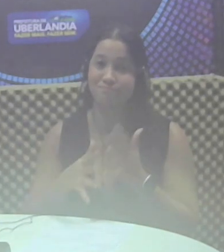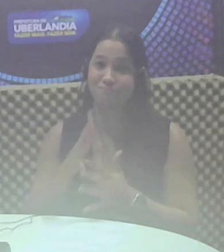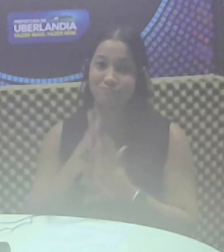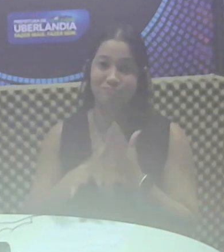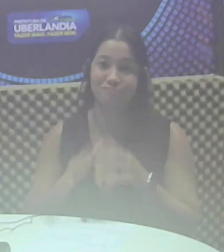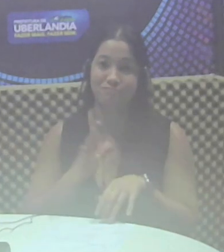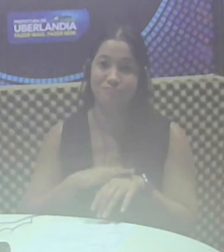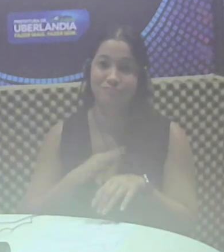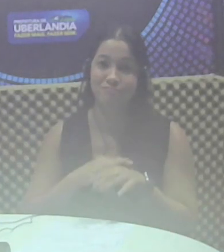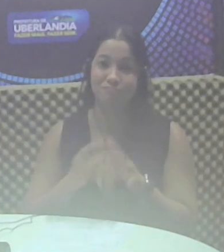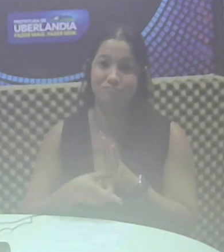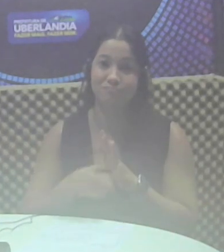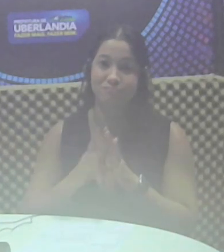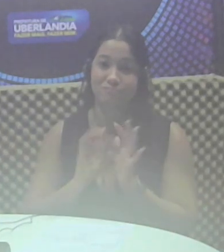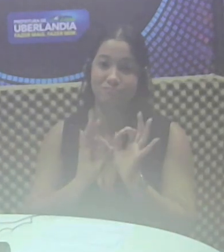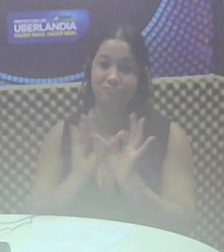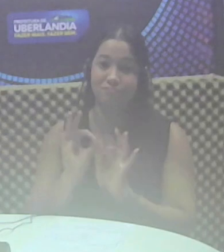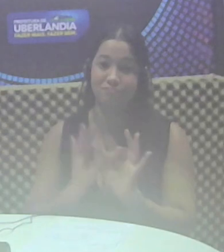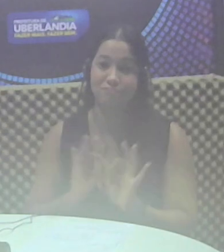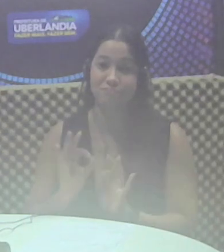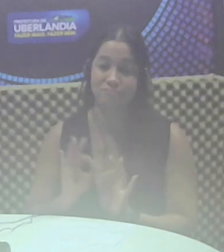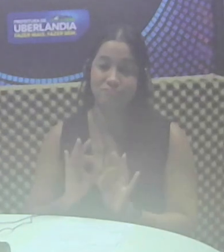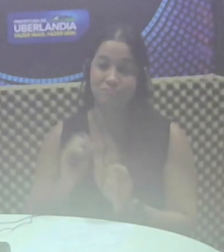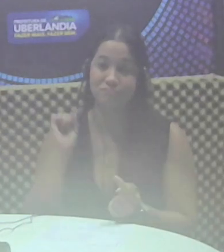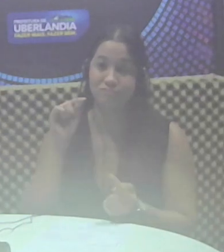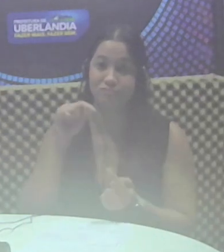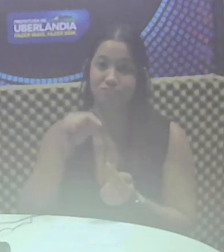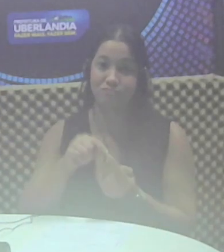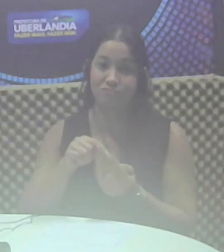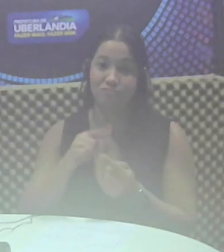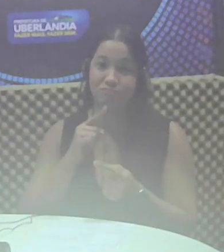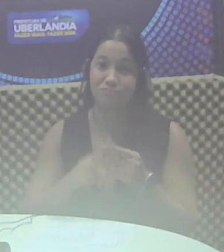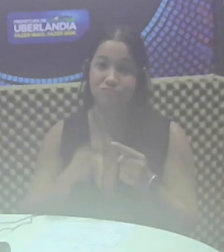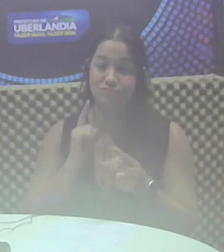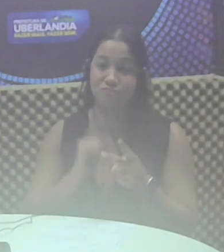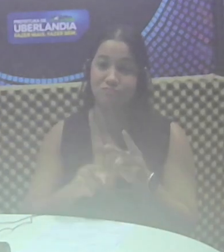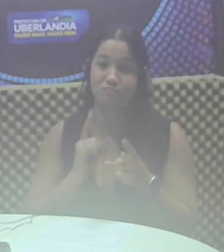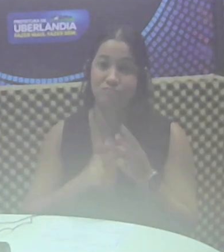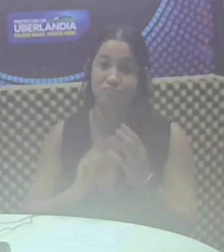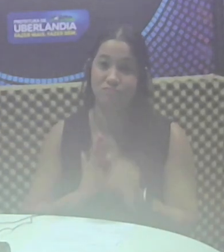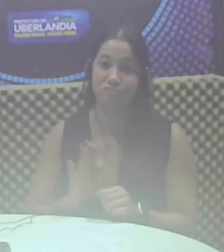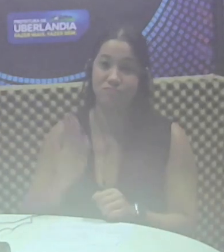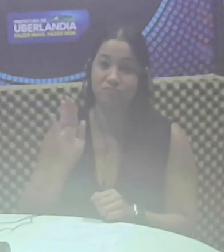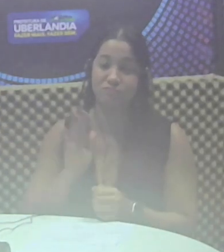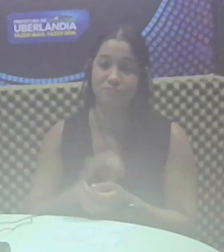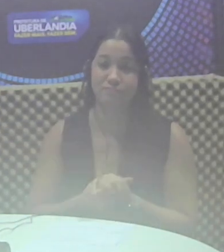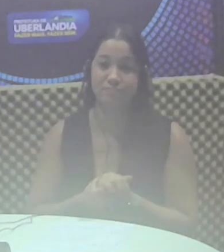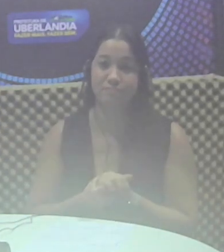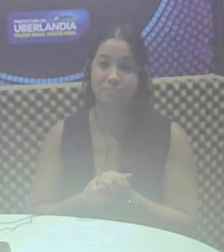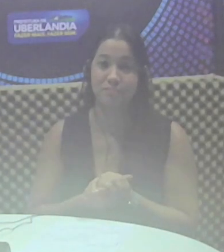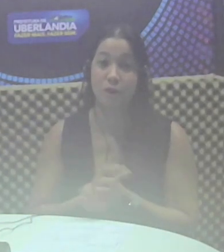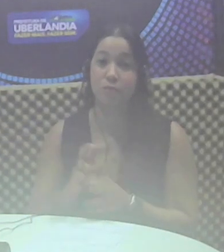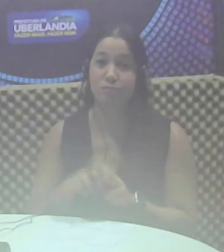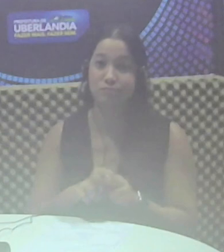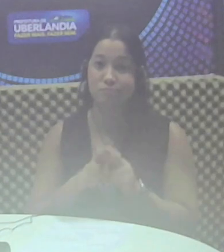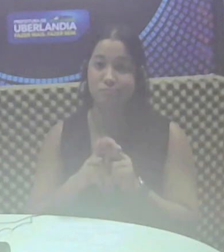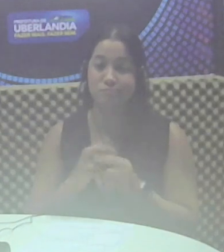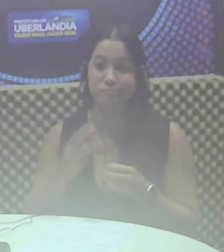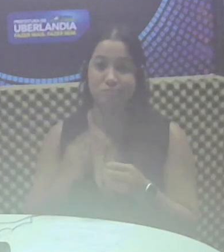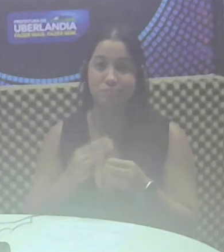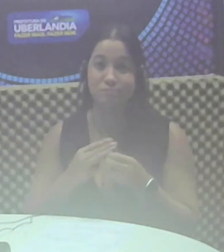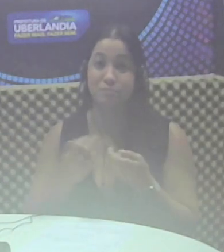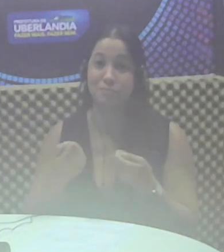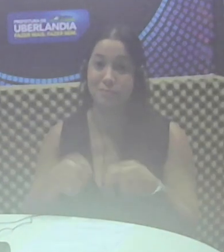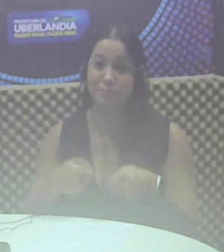cronograma previamente estabelecido, tendo em vista as restrições do período eleitoral. Devido a essa demora, o município